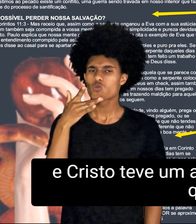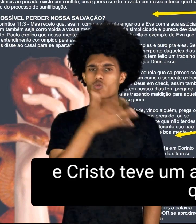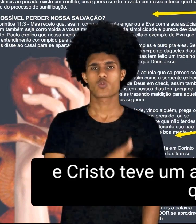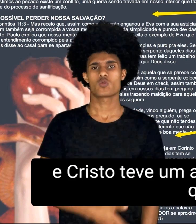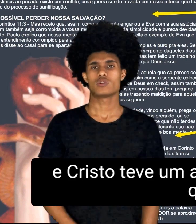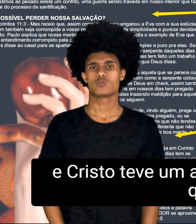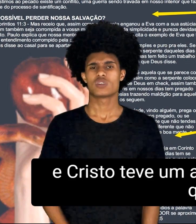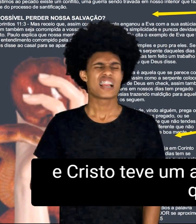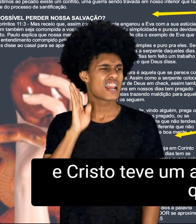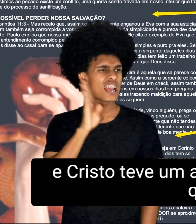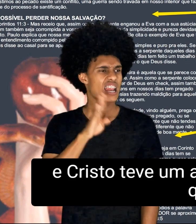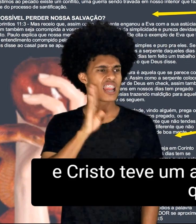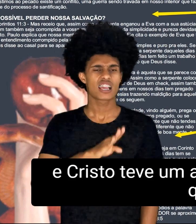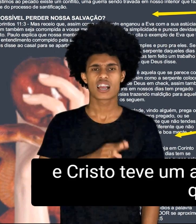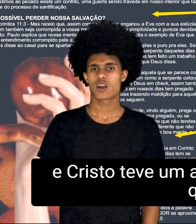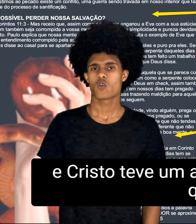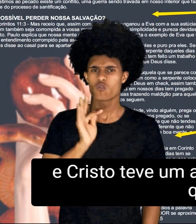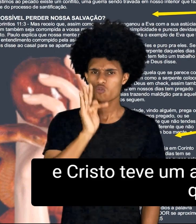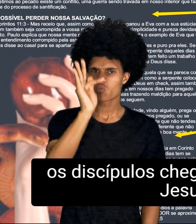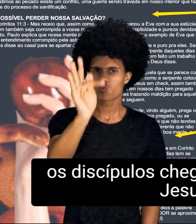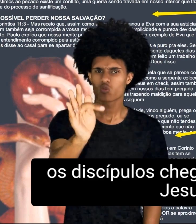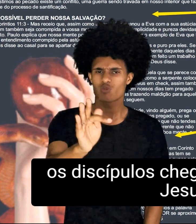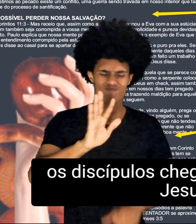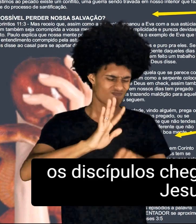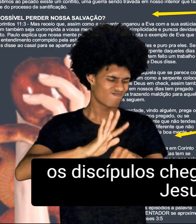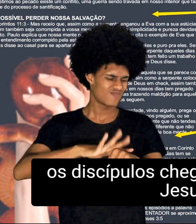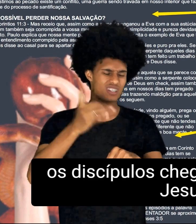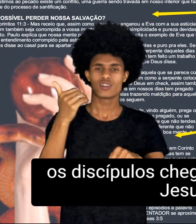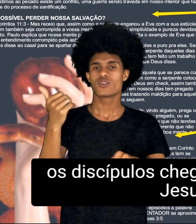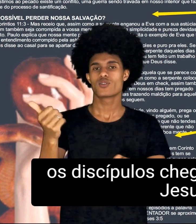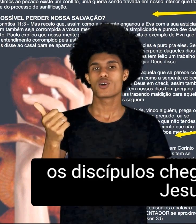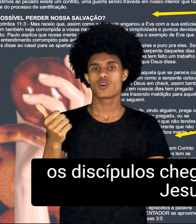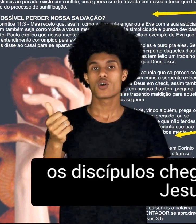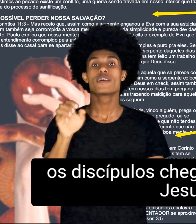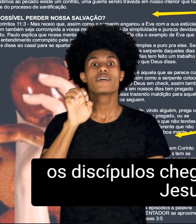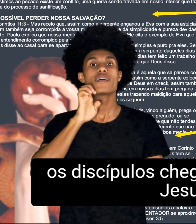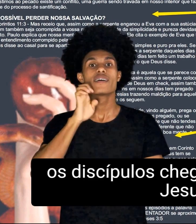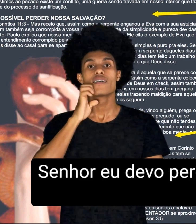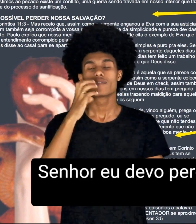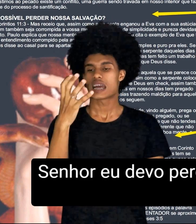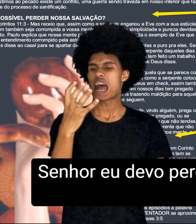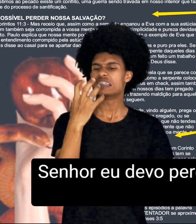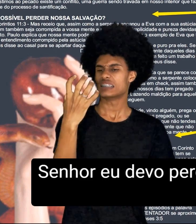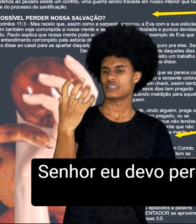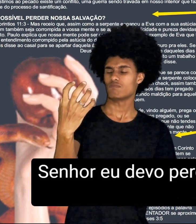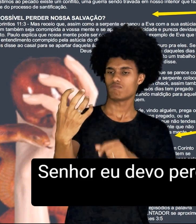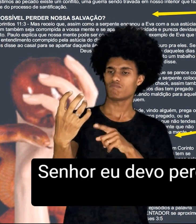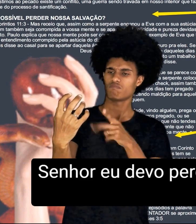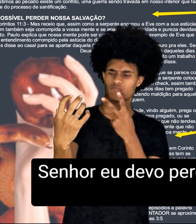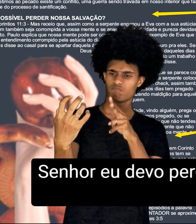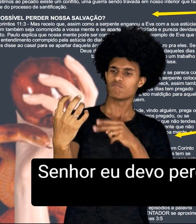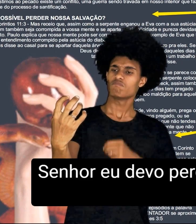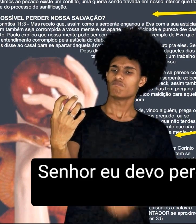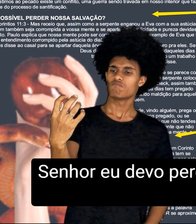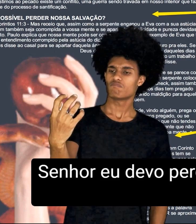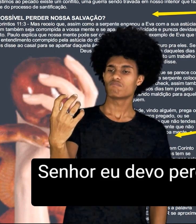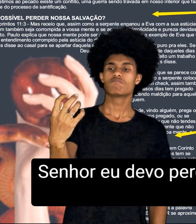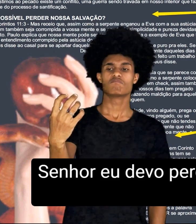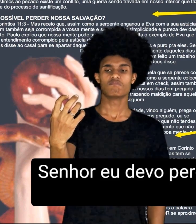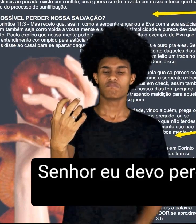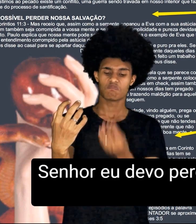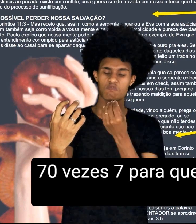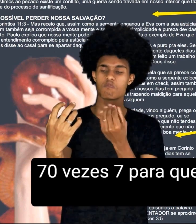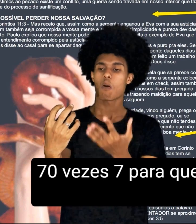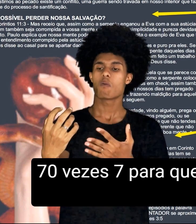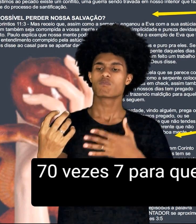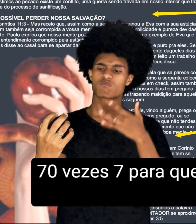E Cristo teve um amor incondicional. Por isso que quando um dos discípulos chega para interpelar o Senhor Jesus e fala assim, Senhor, eu devo perdoar 7 vezes o meu irmão? Ele